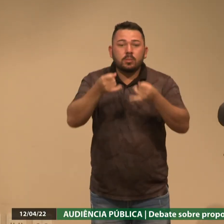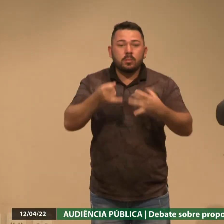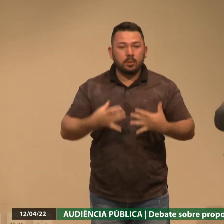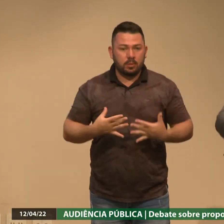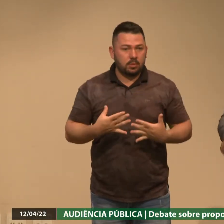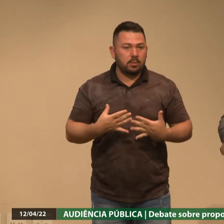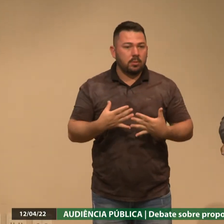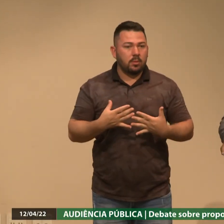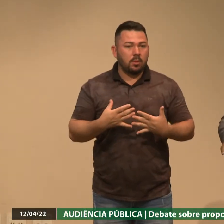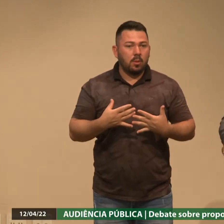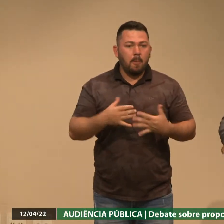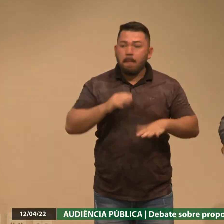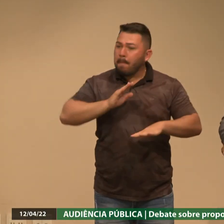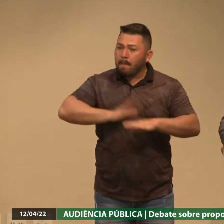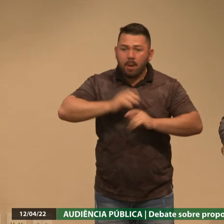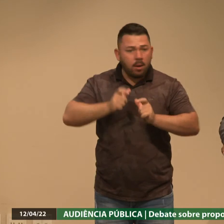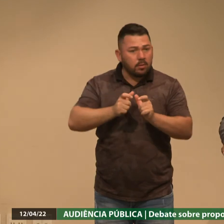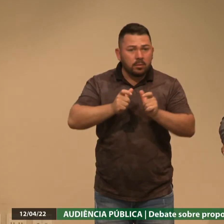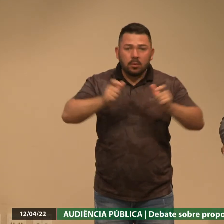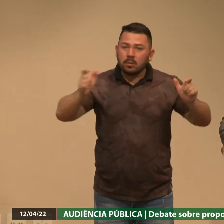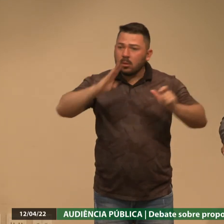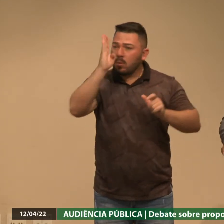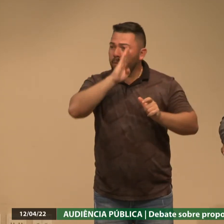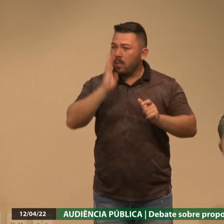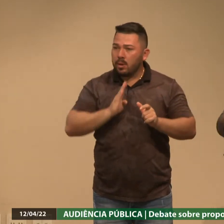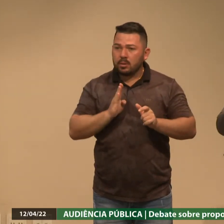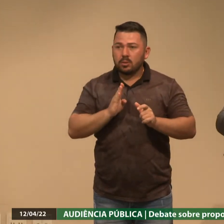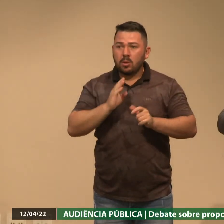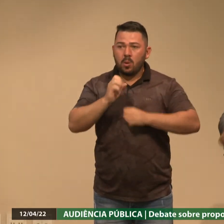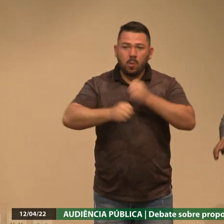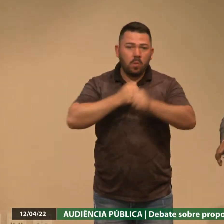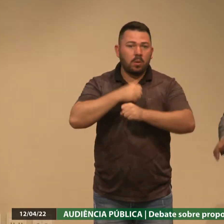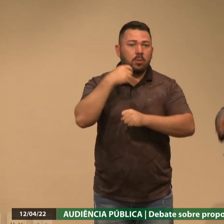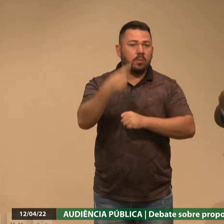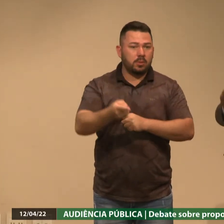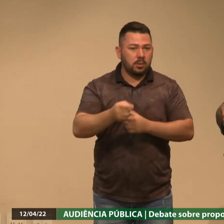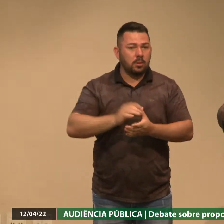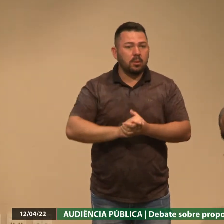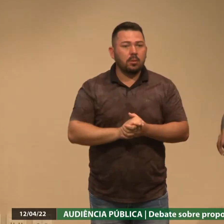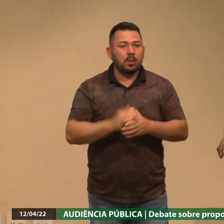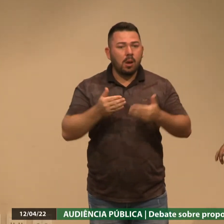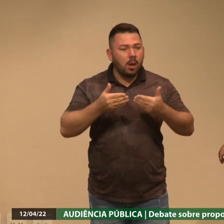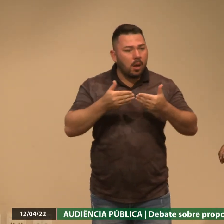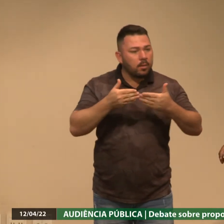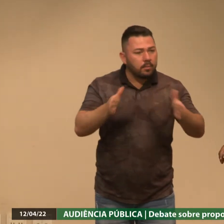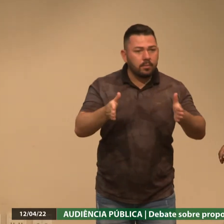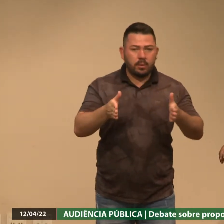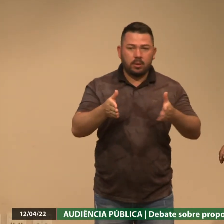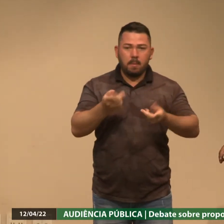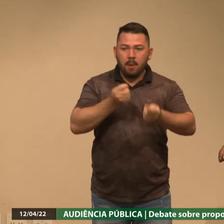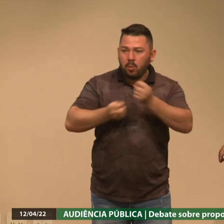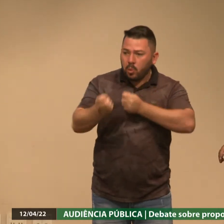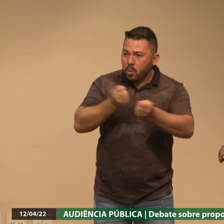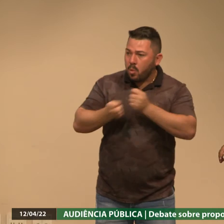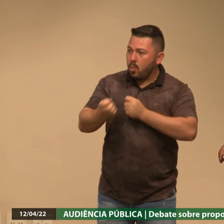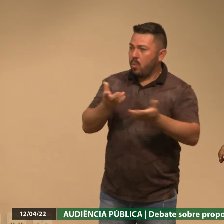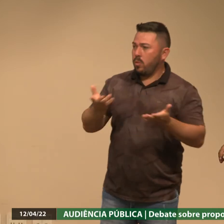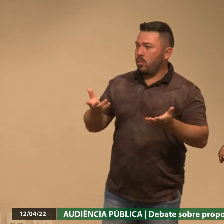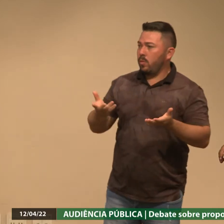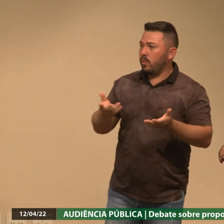negócio que mais cresceu no Brasil no ano passado abrir mão dessa desse potencial econômico